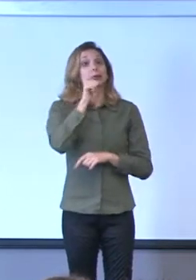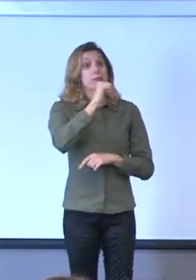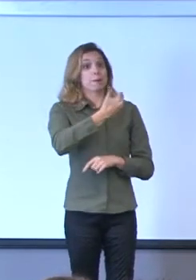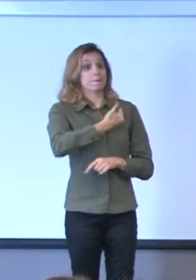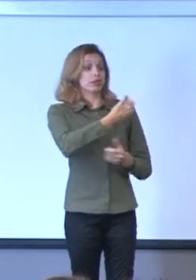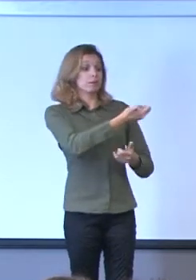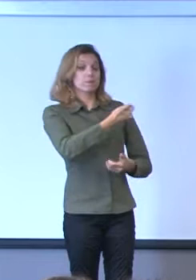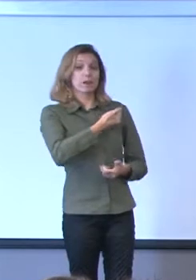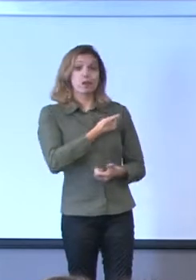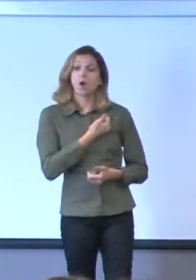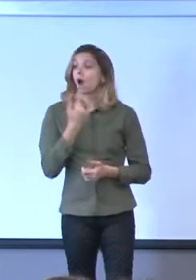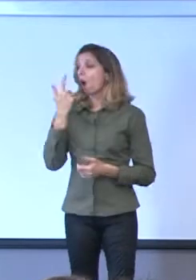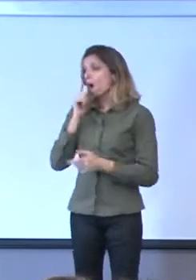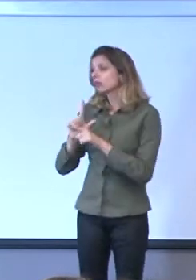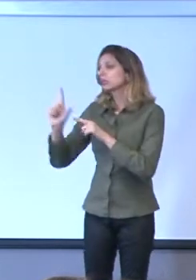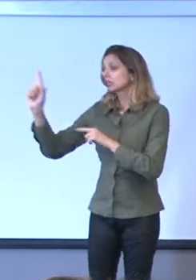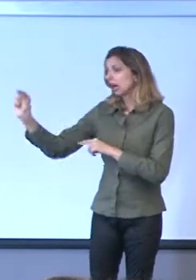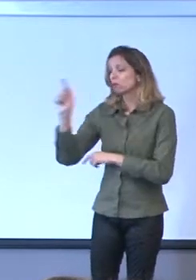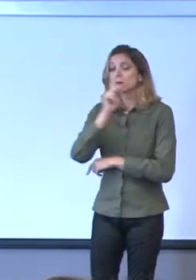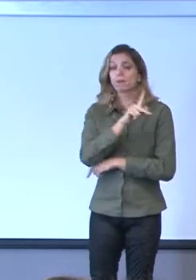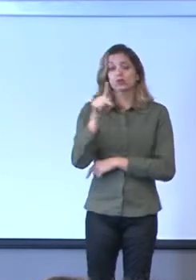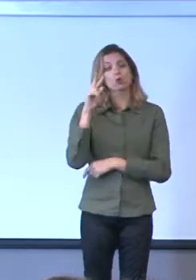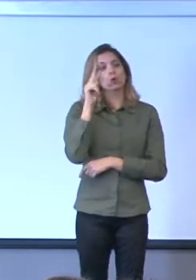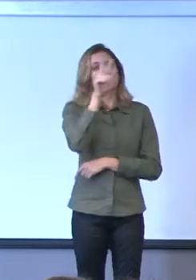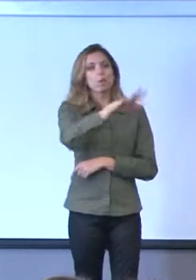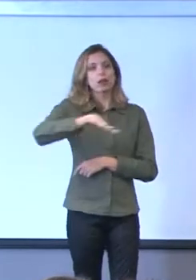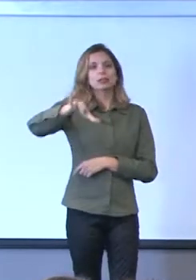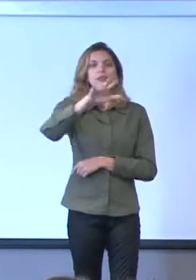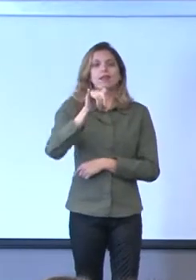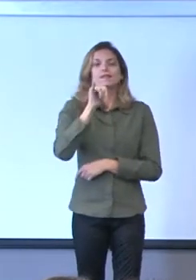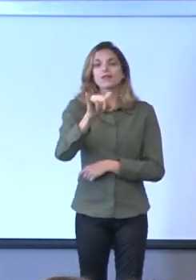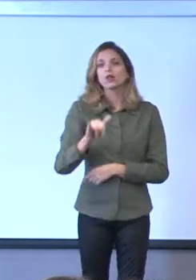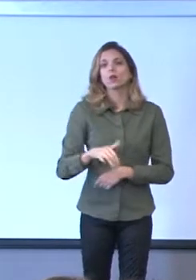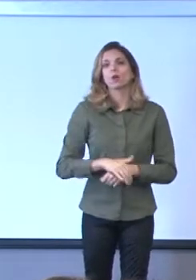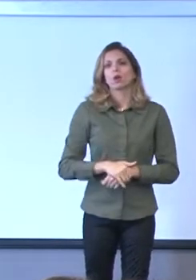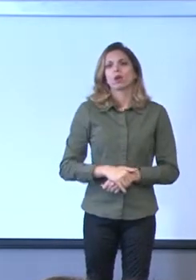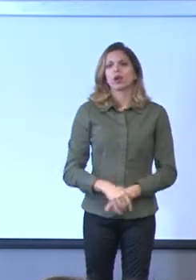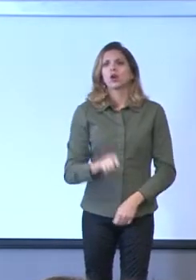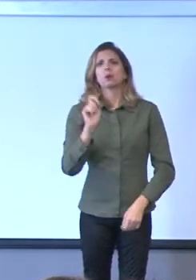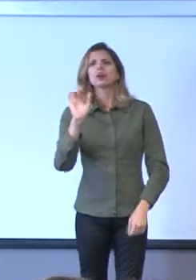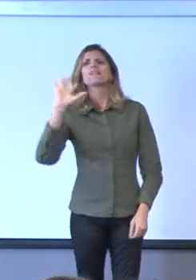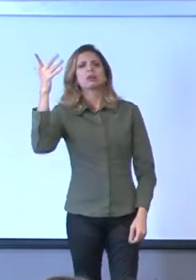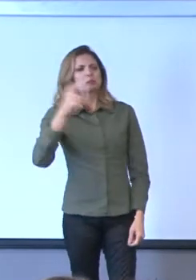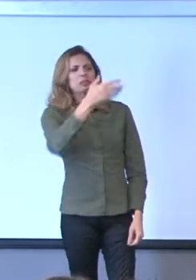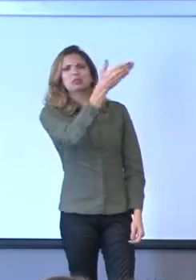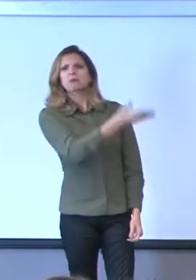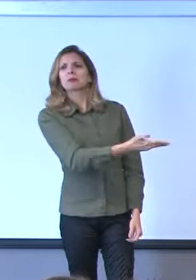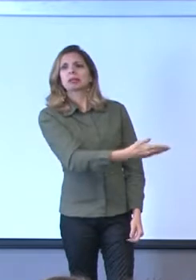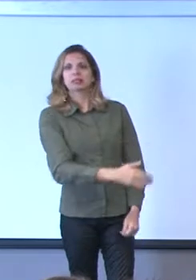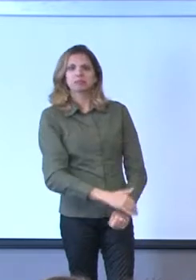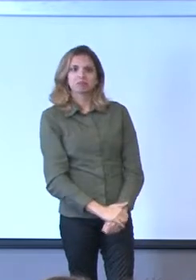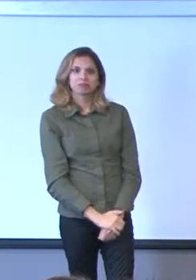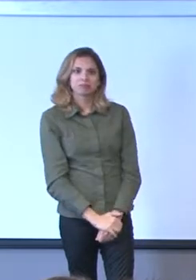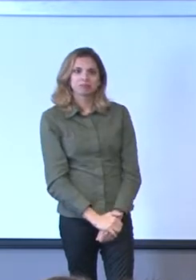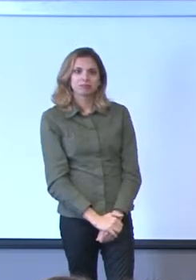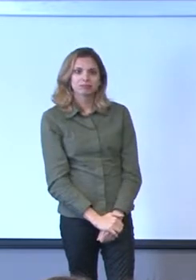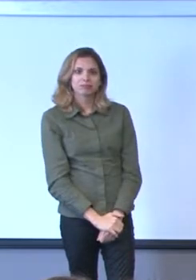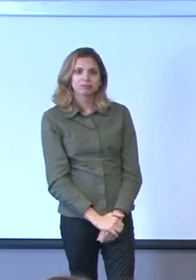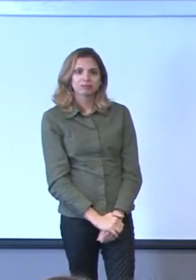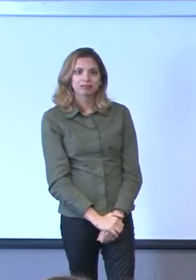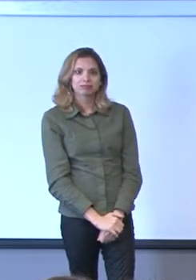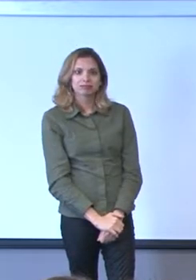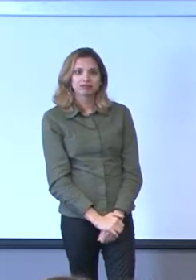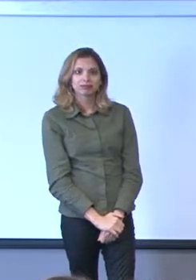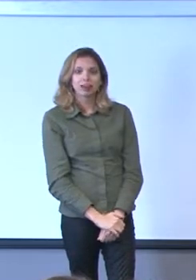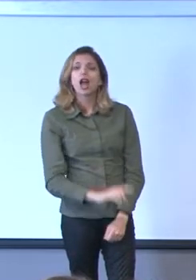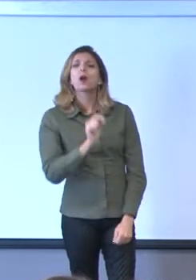que a professora, depois que eu saí da sala, olhou para a turma e falou assim, o que vai ser desse garoto? O